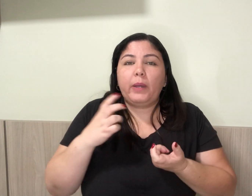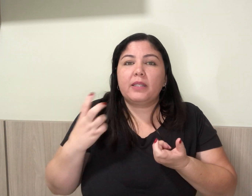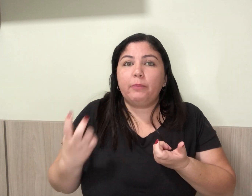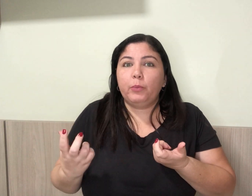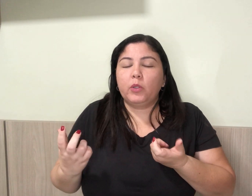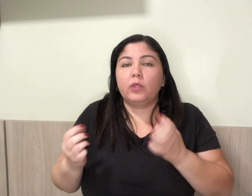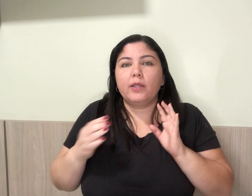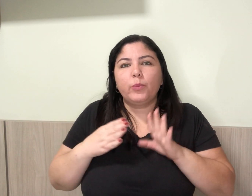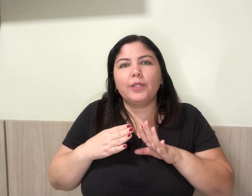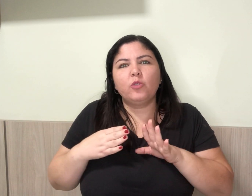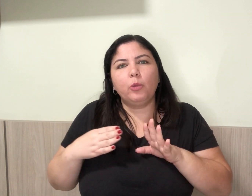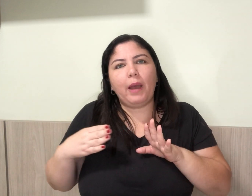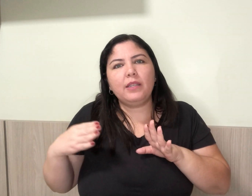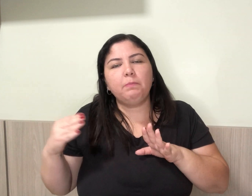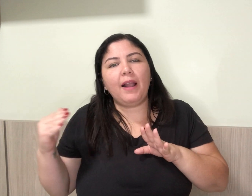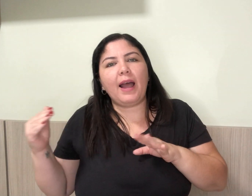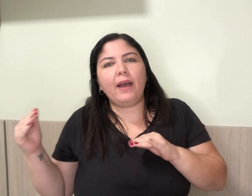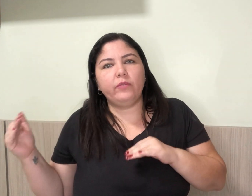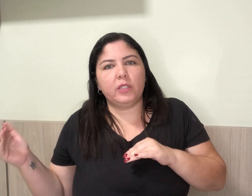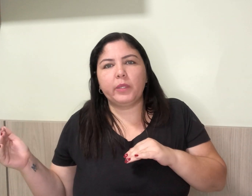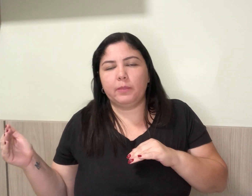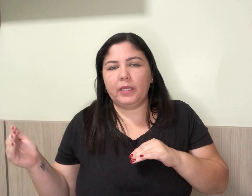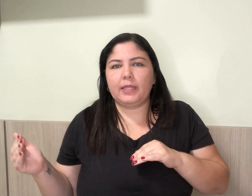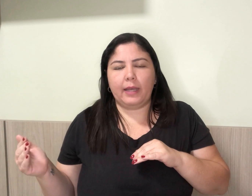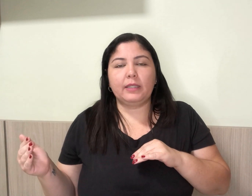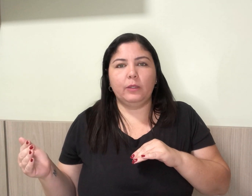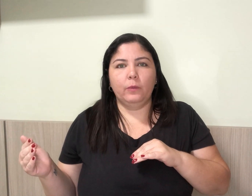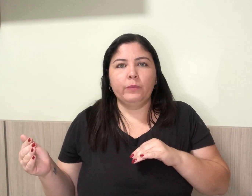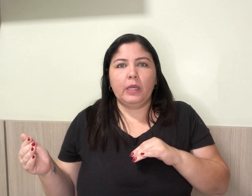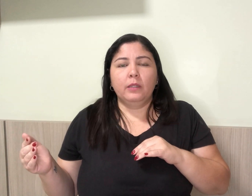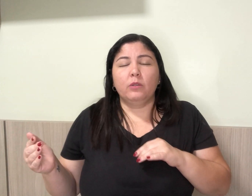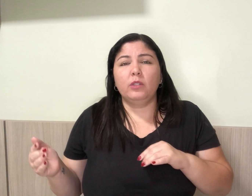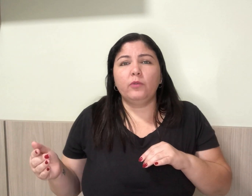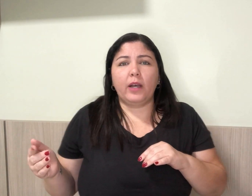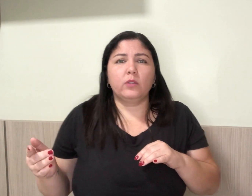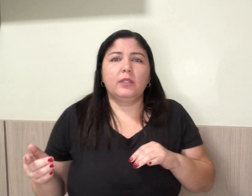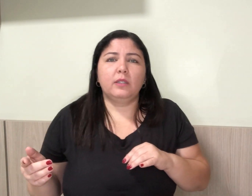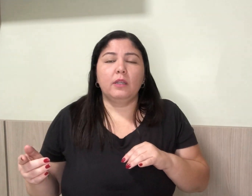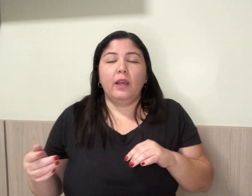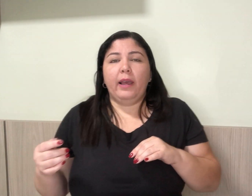passar para o português eu preciso de mais palavras para expressar aquilo. Então, quando eu faço assim,